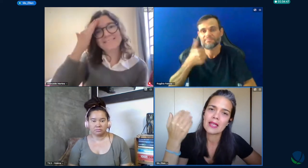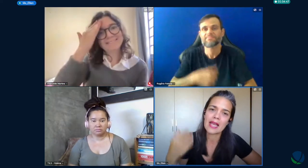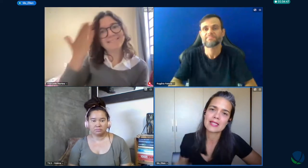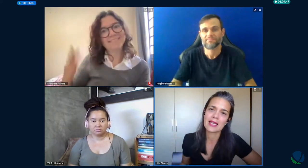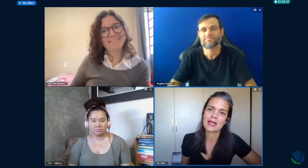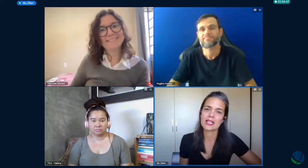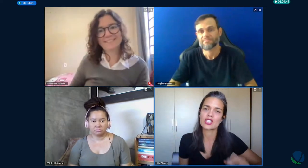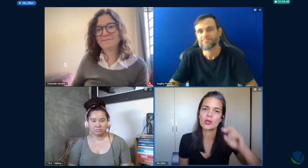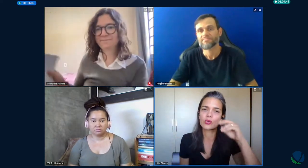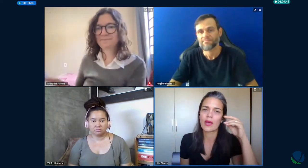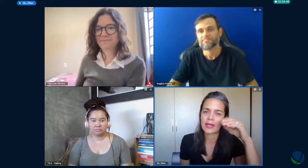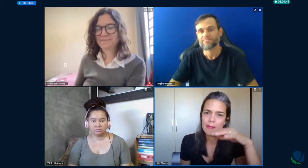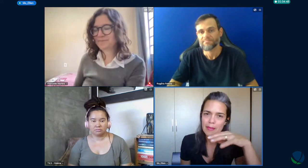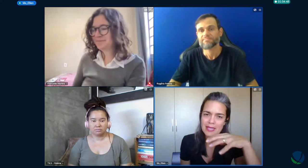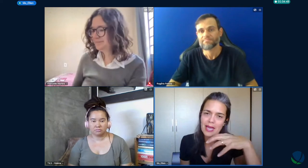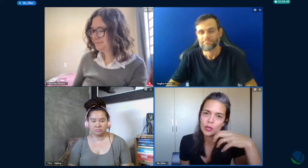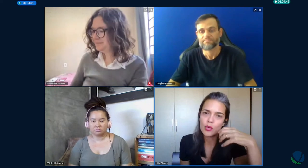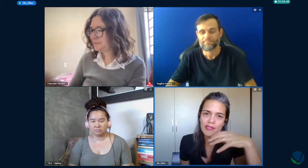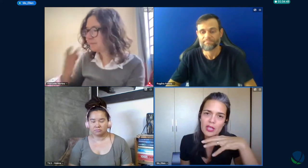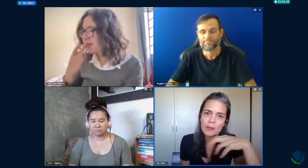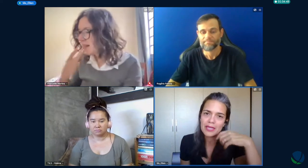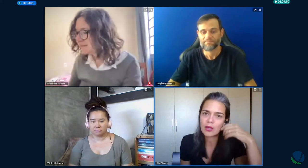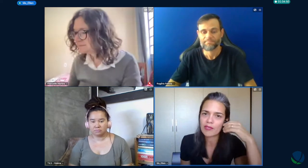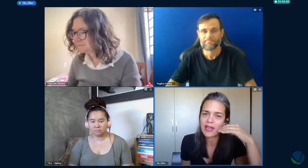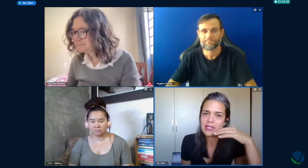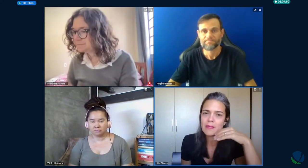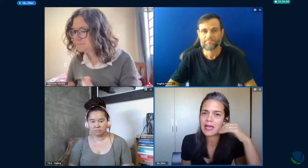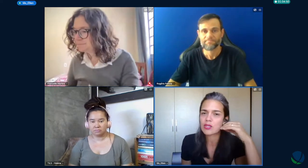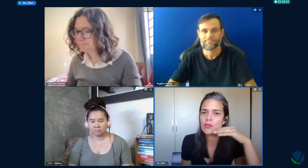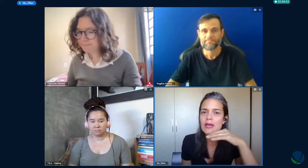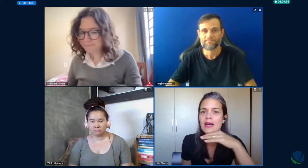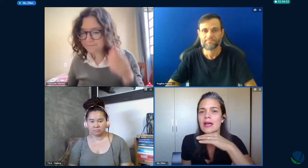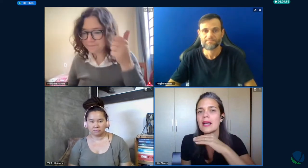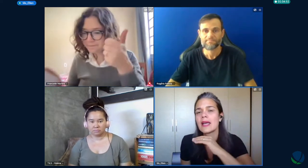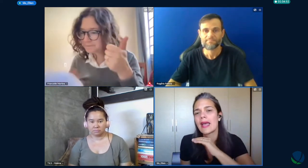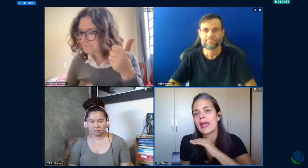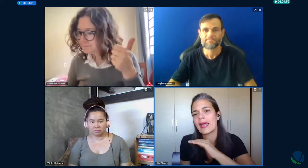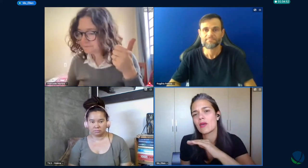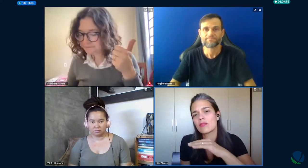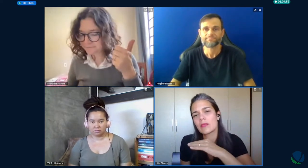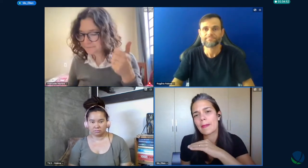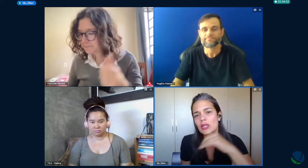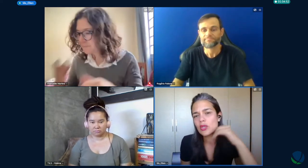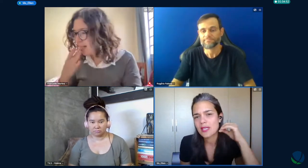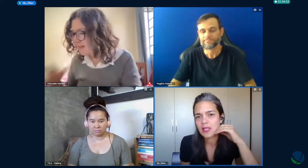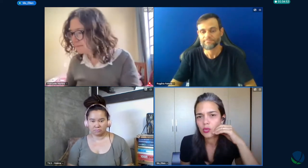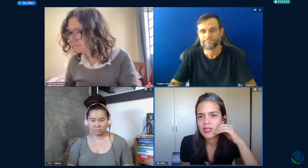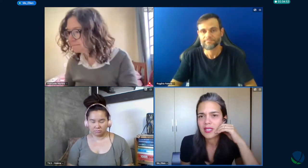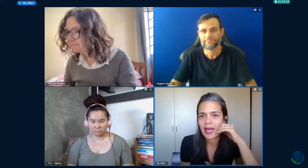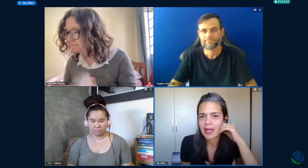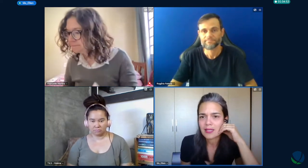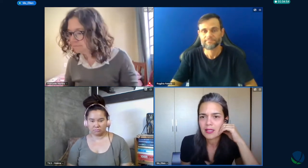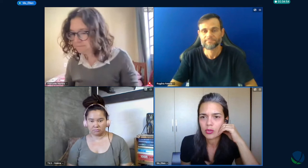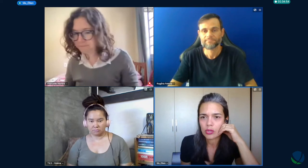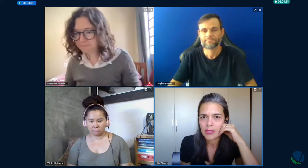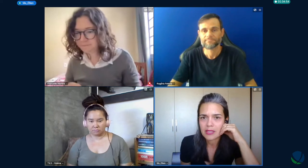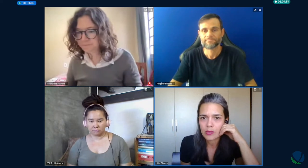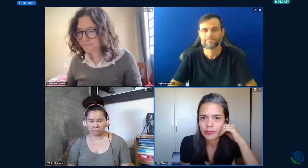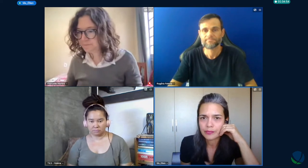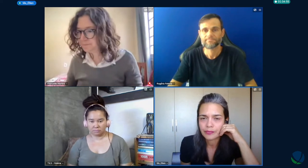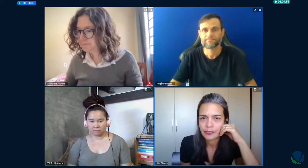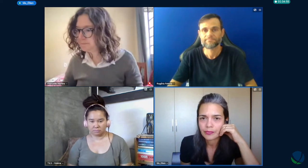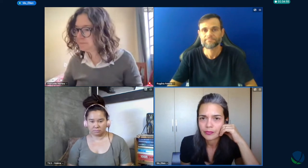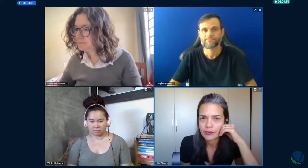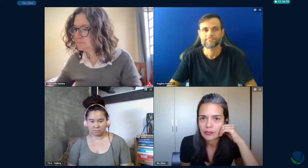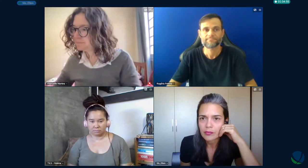entregue nessa região, para essa área do governo, para que houvesse mais uma padronização nos sinais em todo o